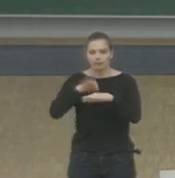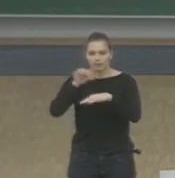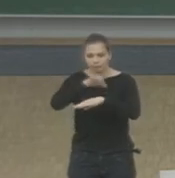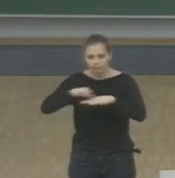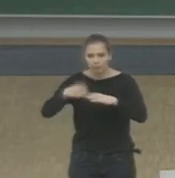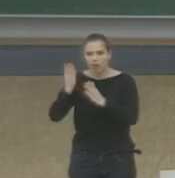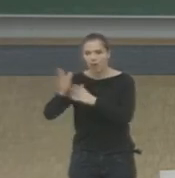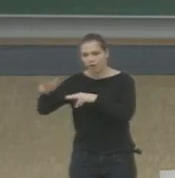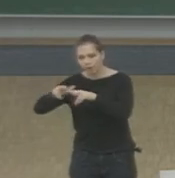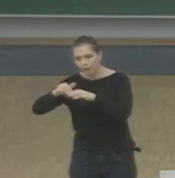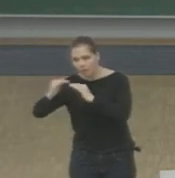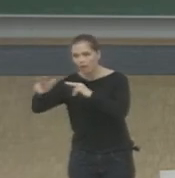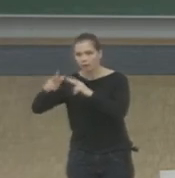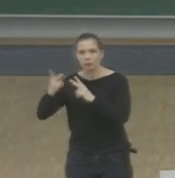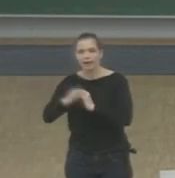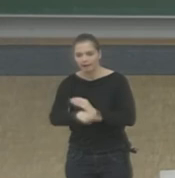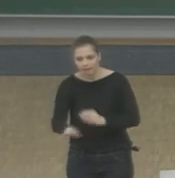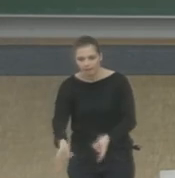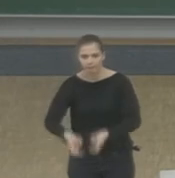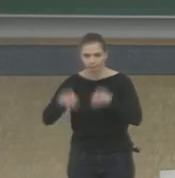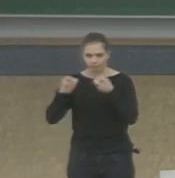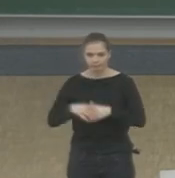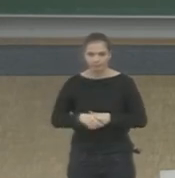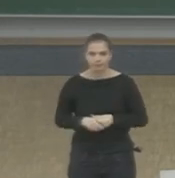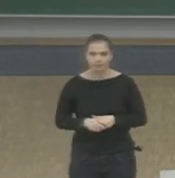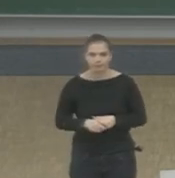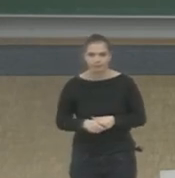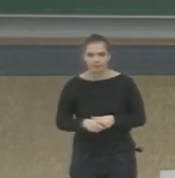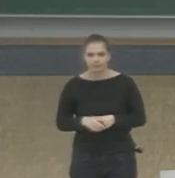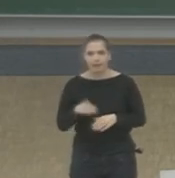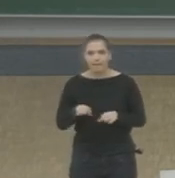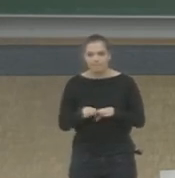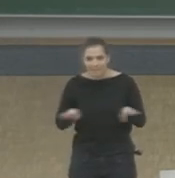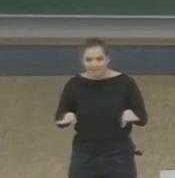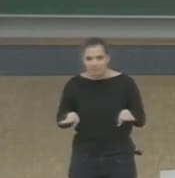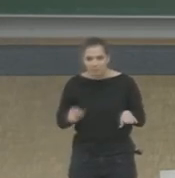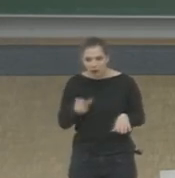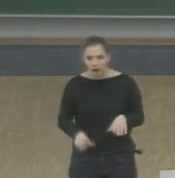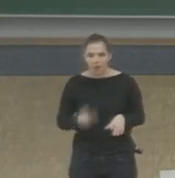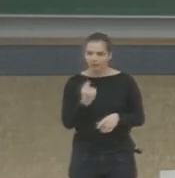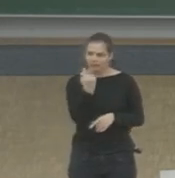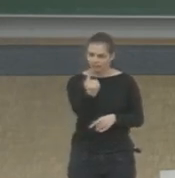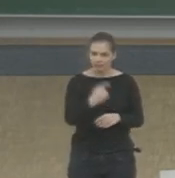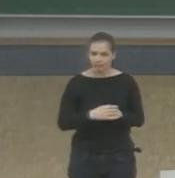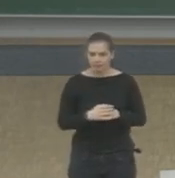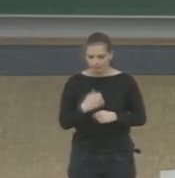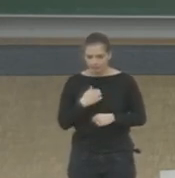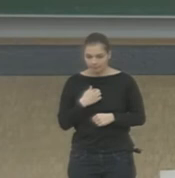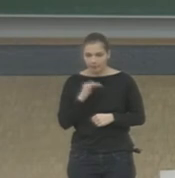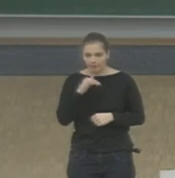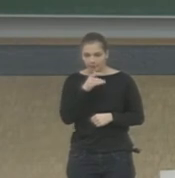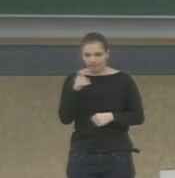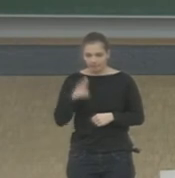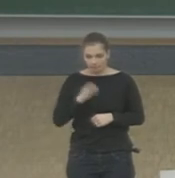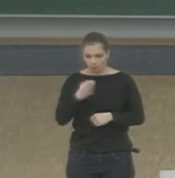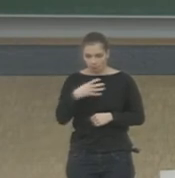Land regieren, die Kinder großziehen. Der Prinzipal, also Sie, trägt zu einem gewissen Grad die Verantwortung für